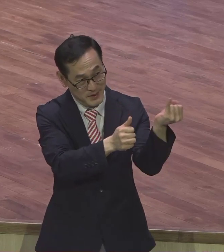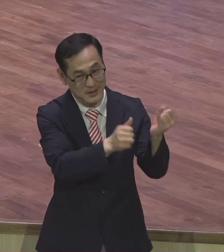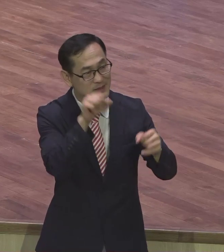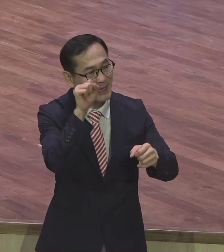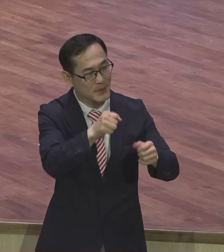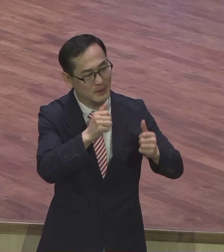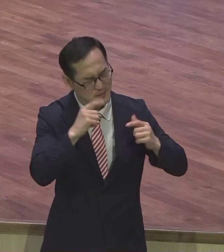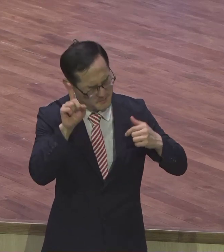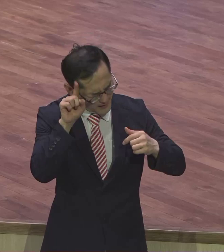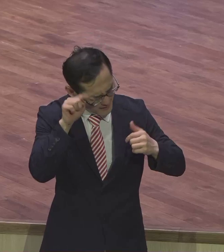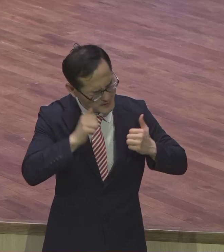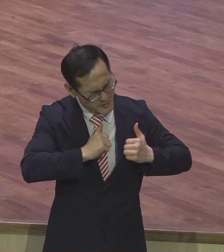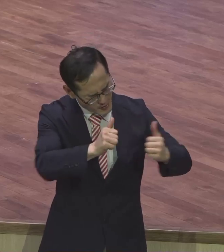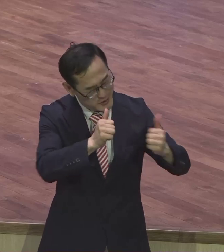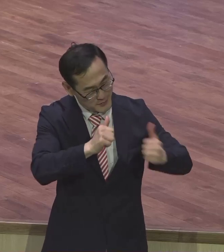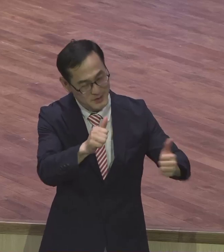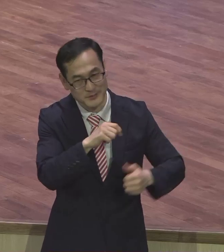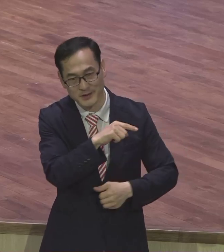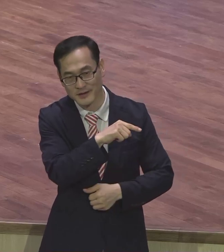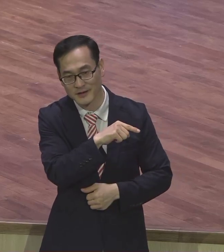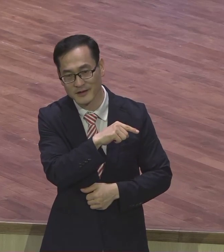기도 안 빠지고 하루 다음